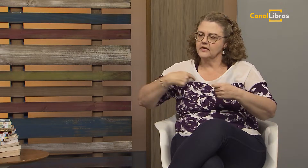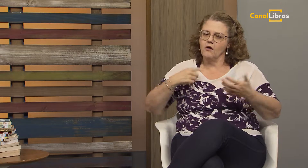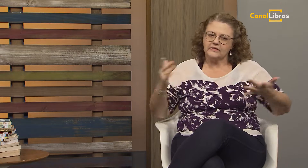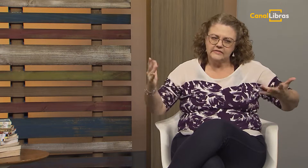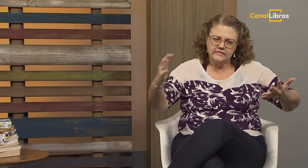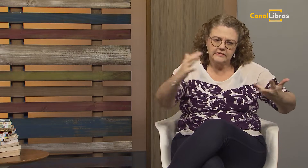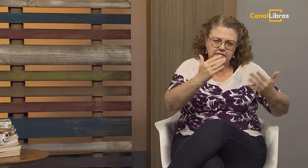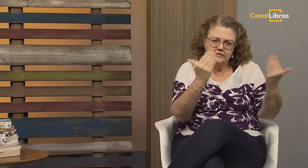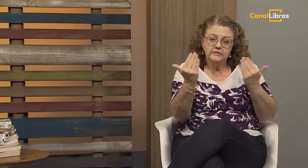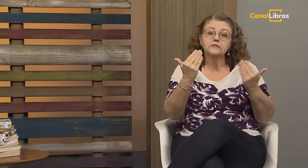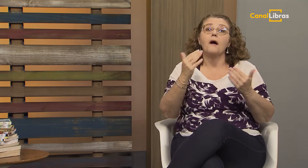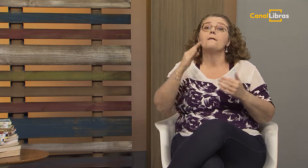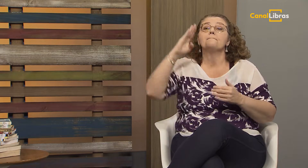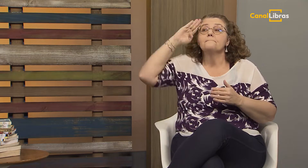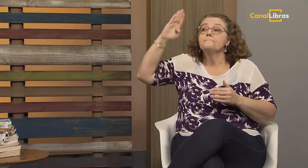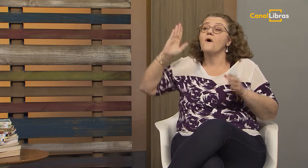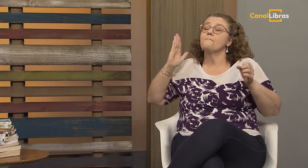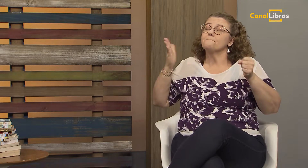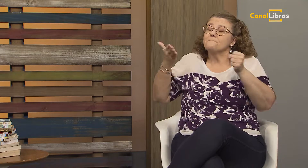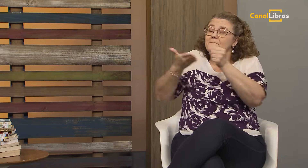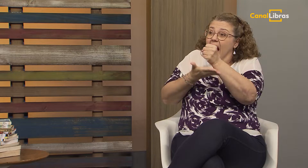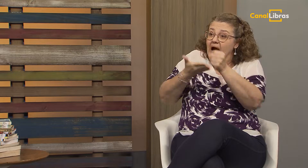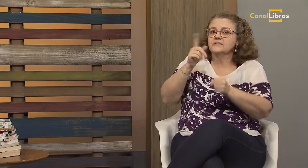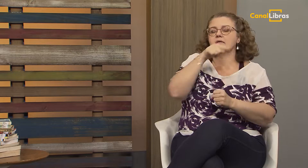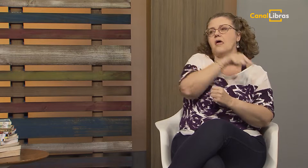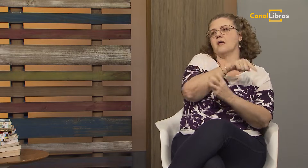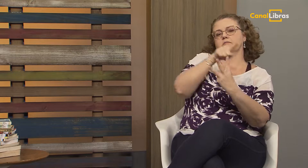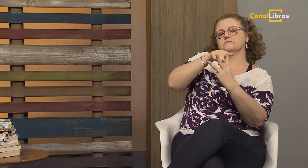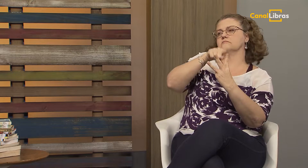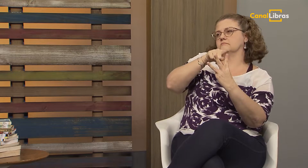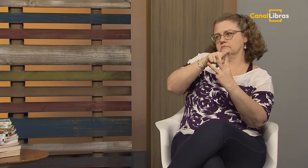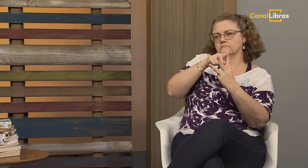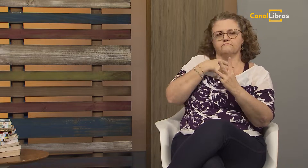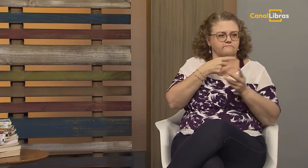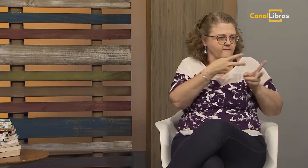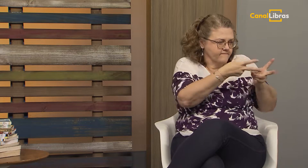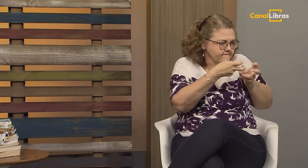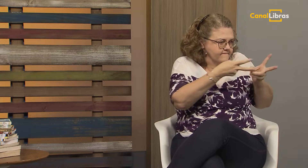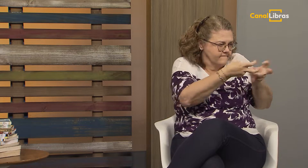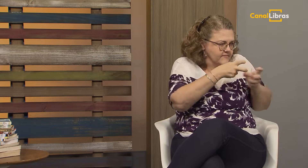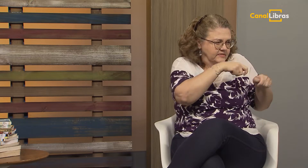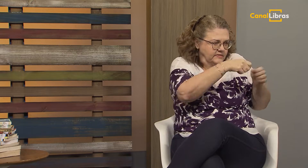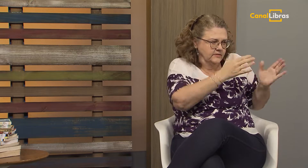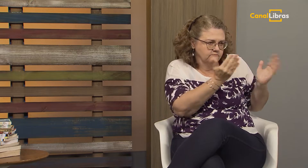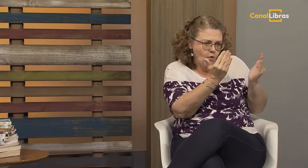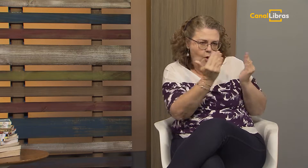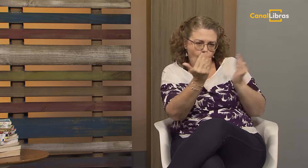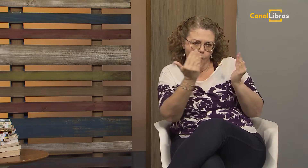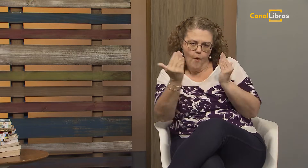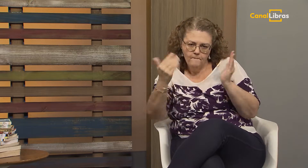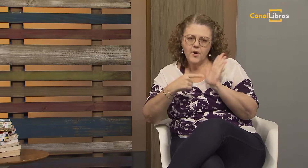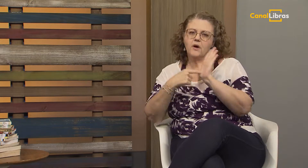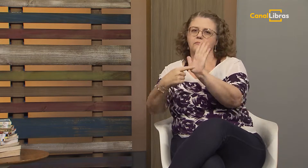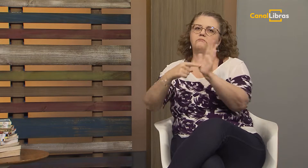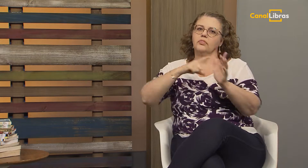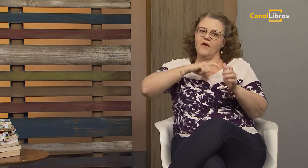como base comparativa do primeiro dicionário e fui comparando as variações no decorrer dos anos e da produção dos dicionários